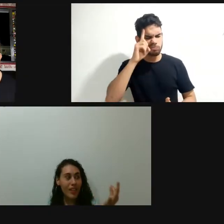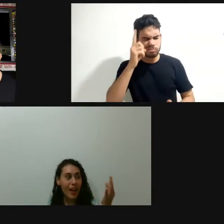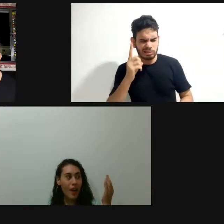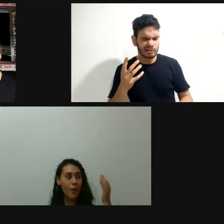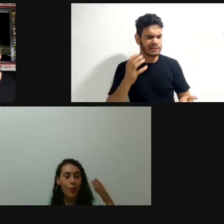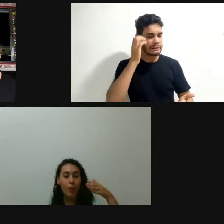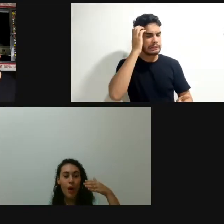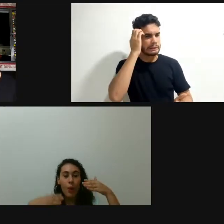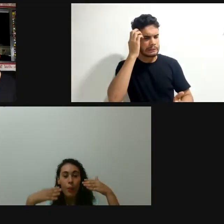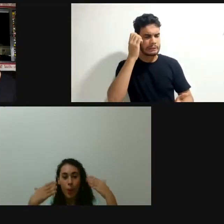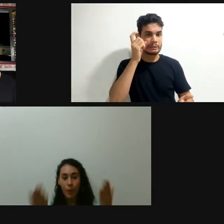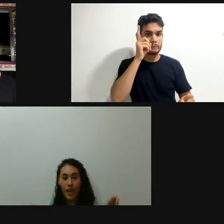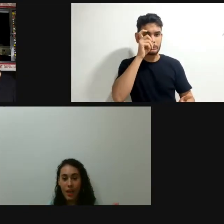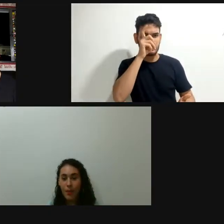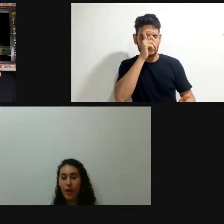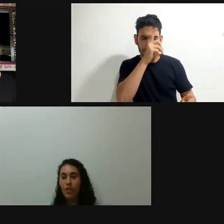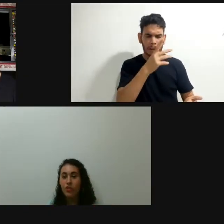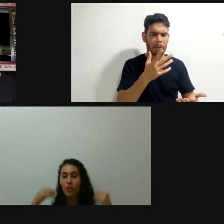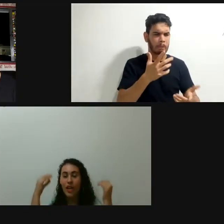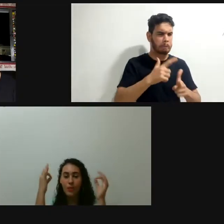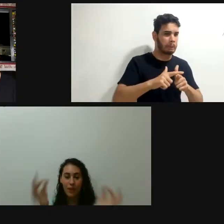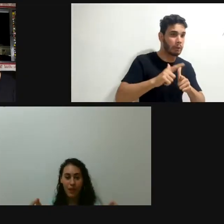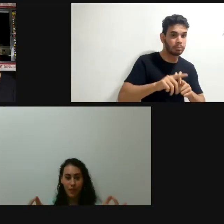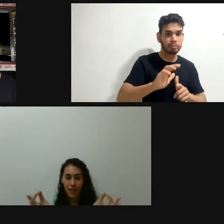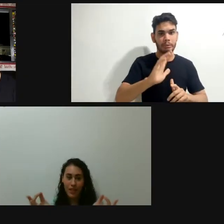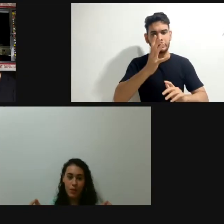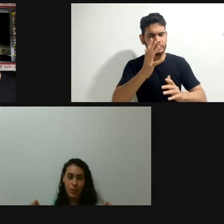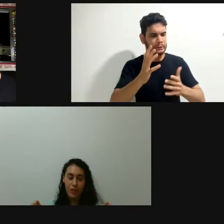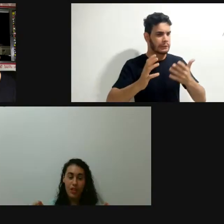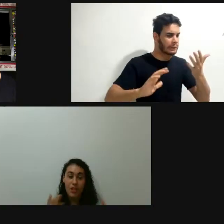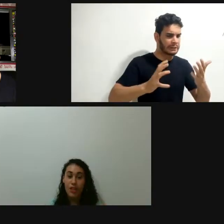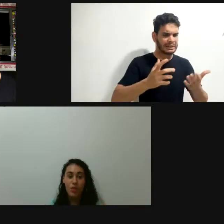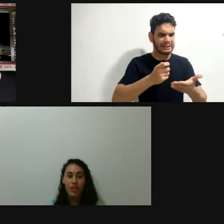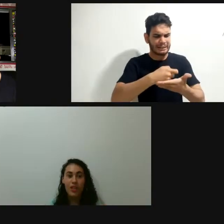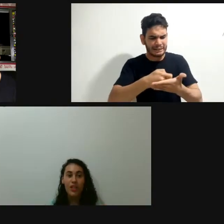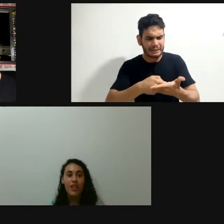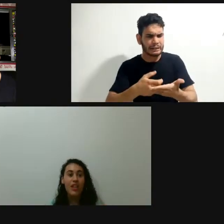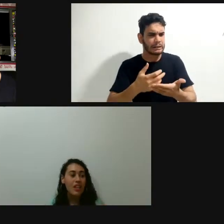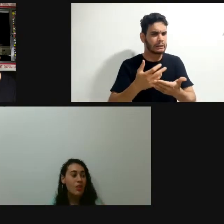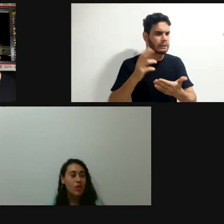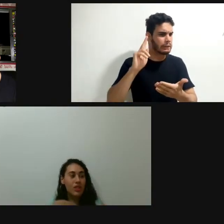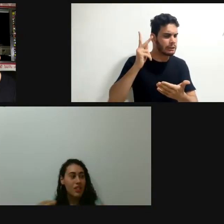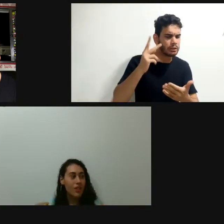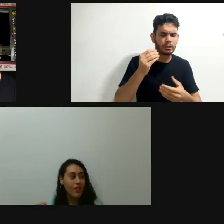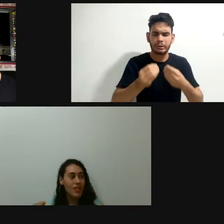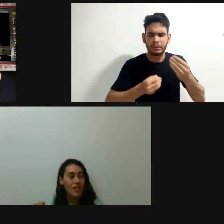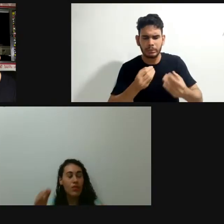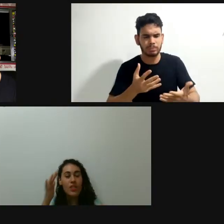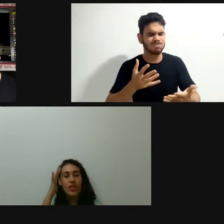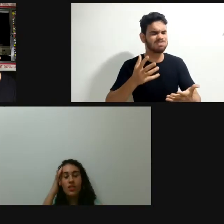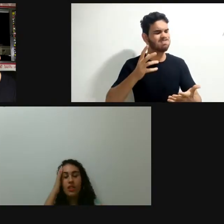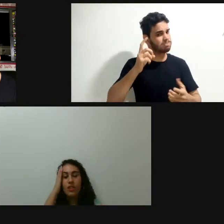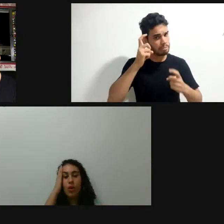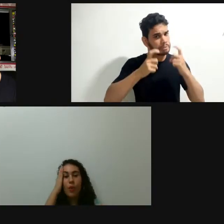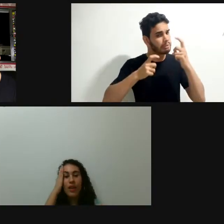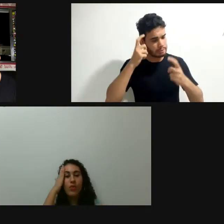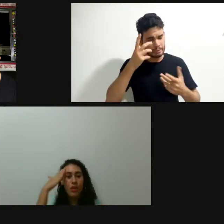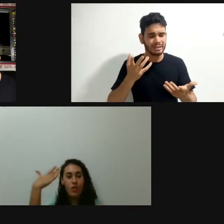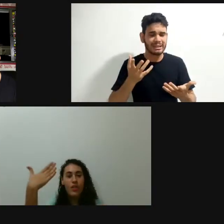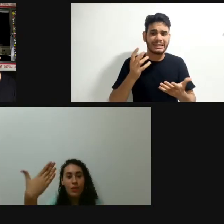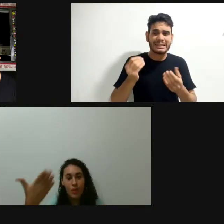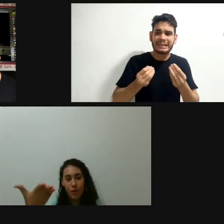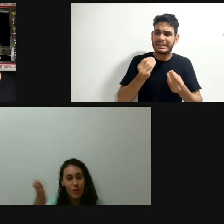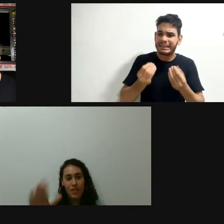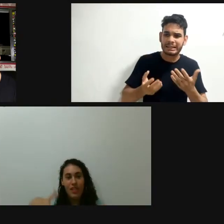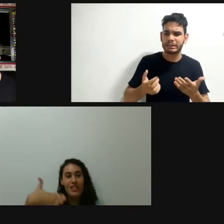vai criar um problema, uma dificuldade para aquele seu personagem resolver. Enquanto você estiver fazendo, gente, como é que eu vou